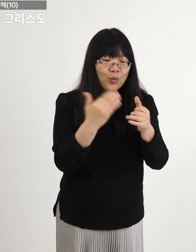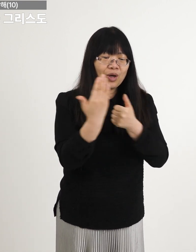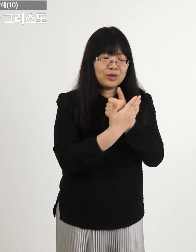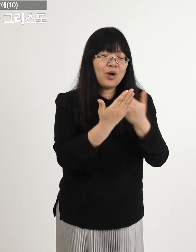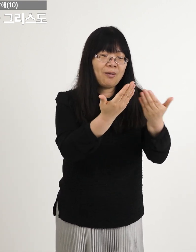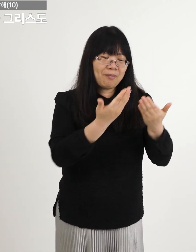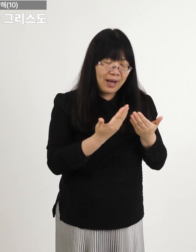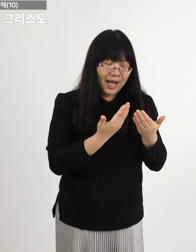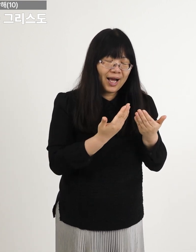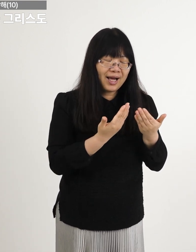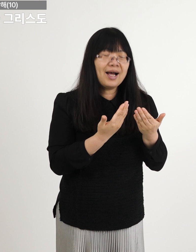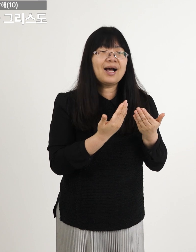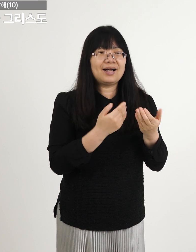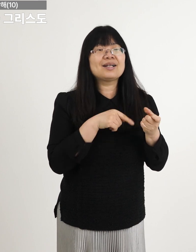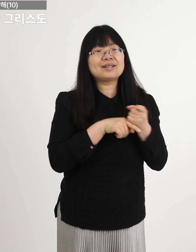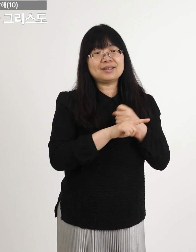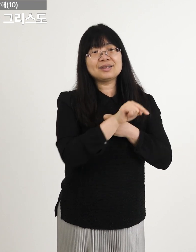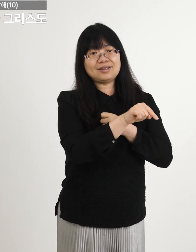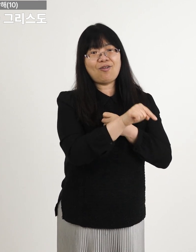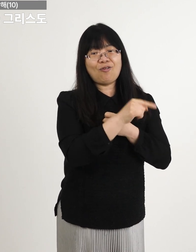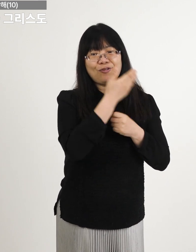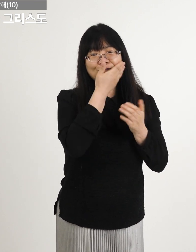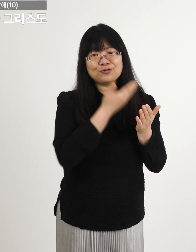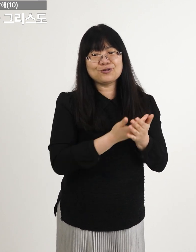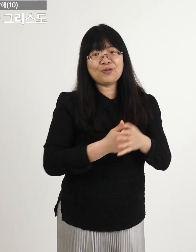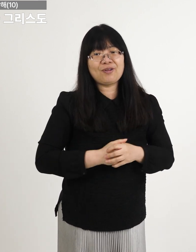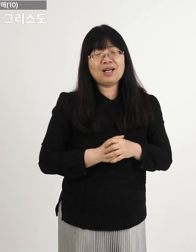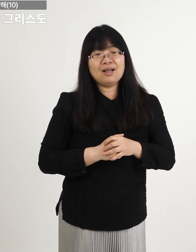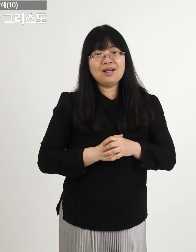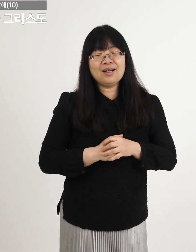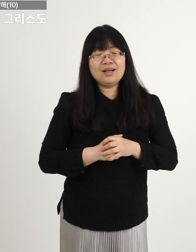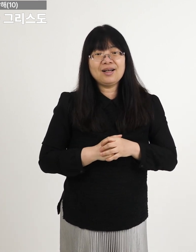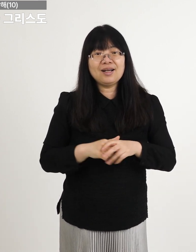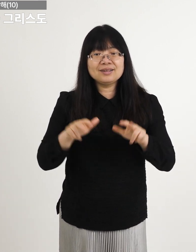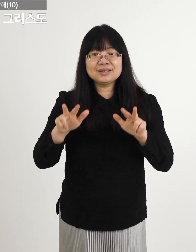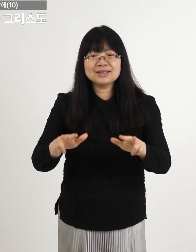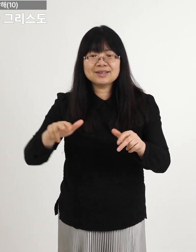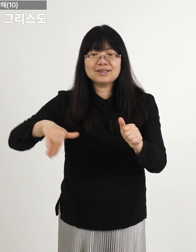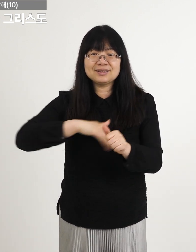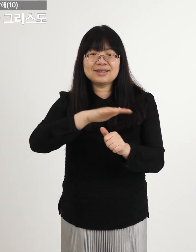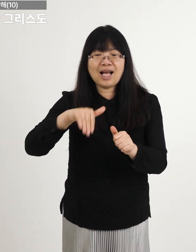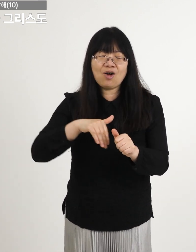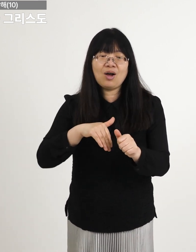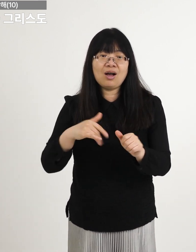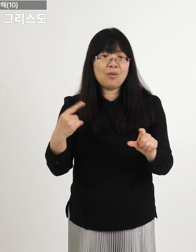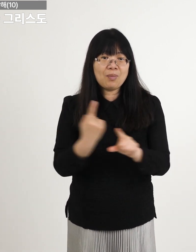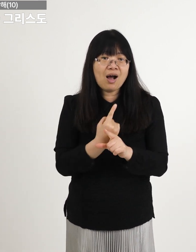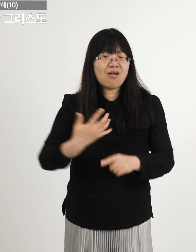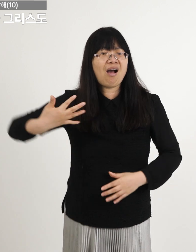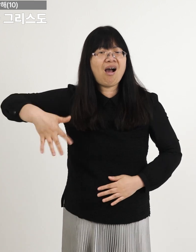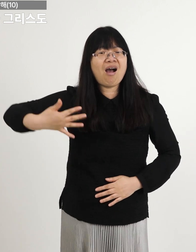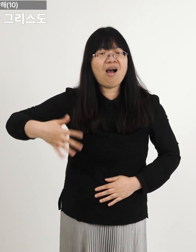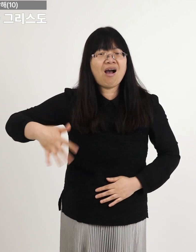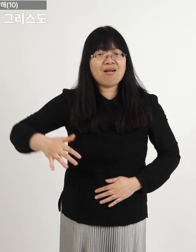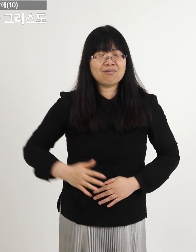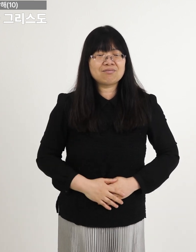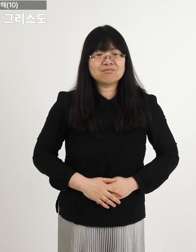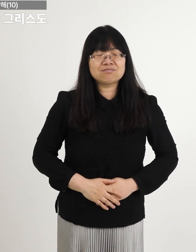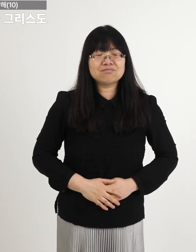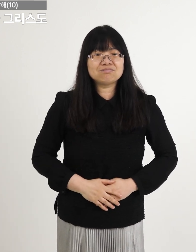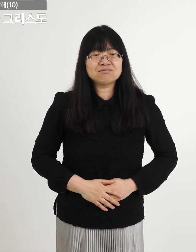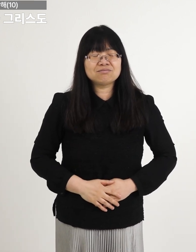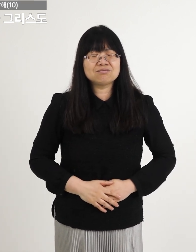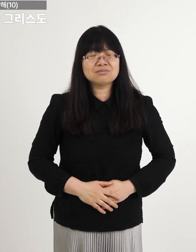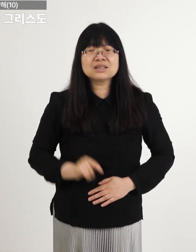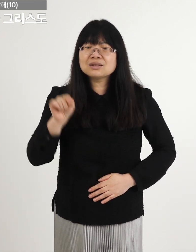중요한 거예요. 티끌과 재 가운데에서 아직 상황은, 환경은 아무것도 바뀐 게 없어요.